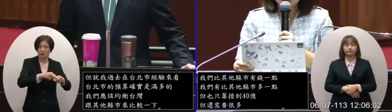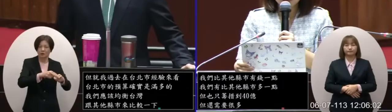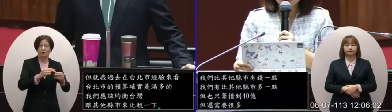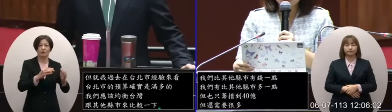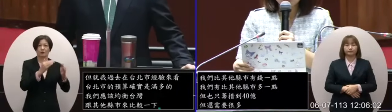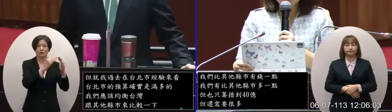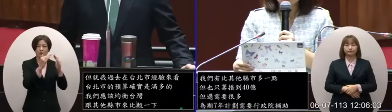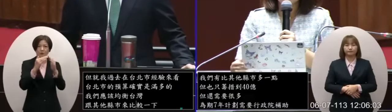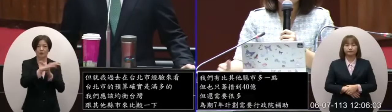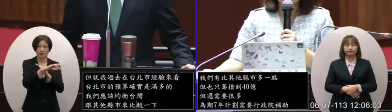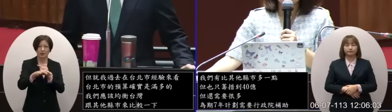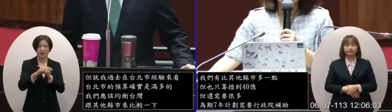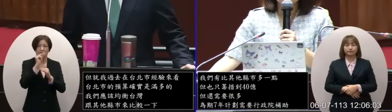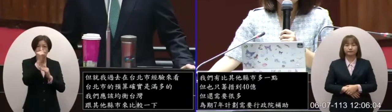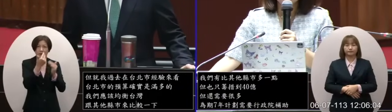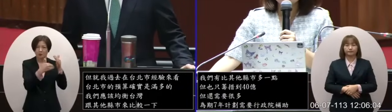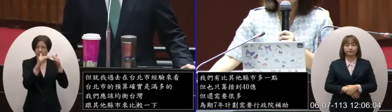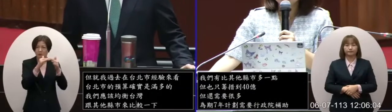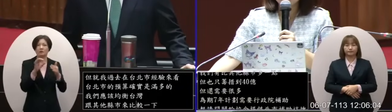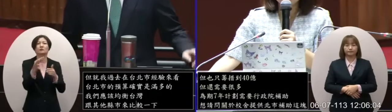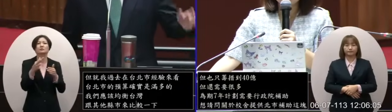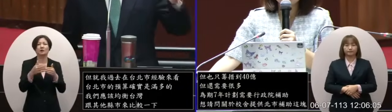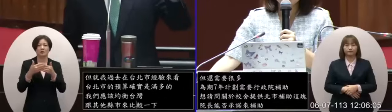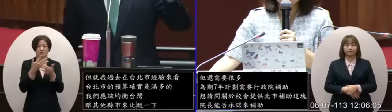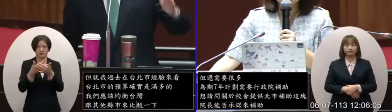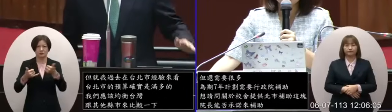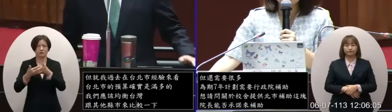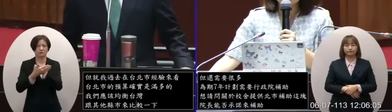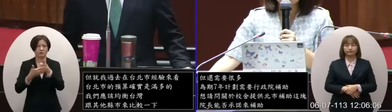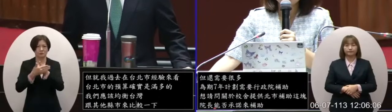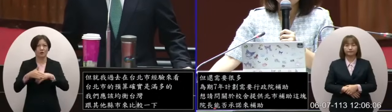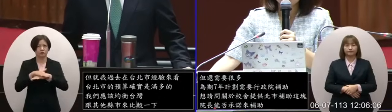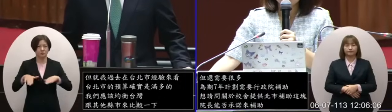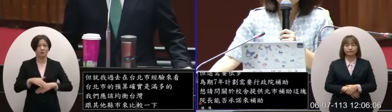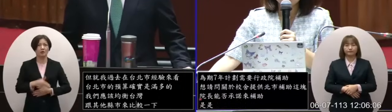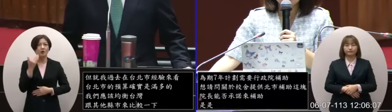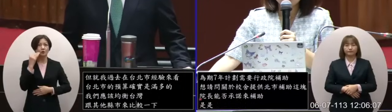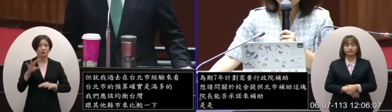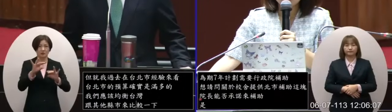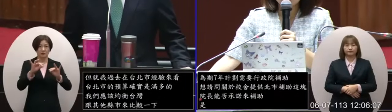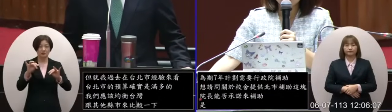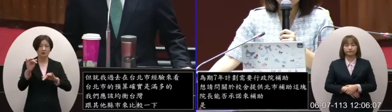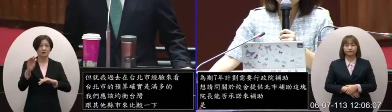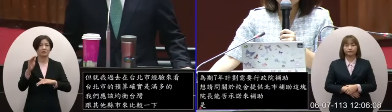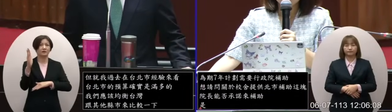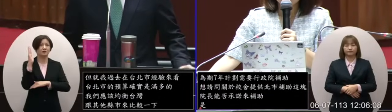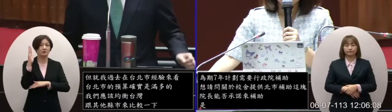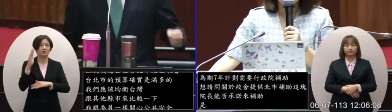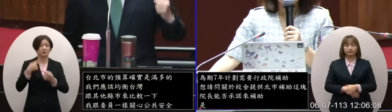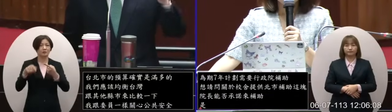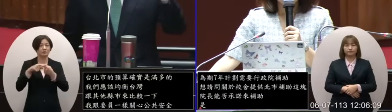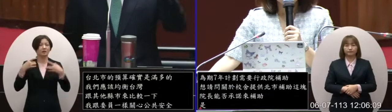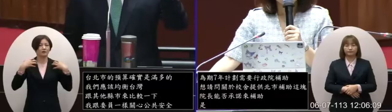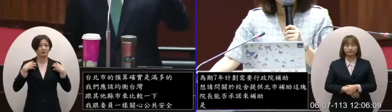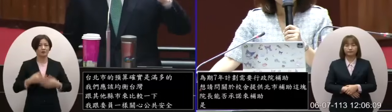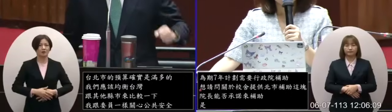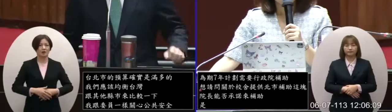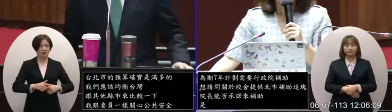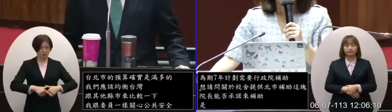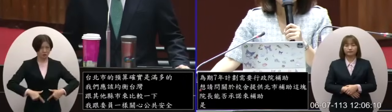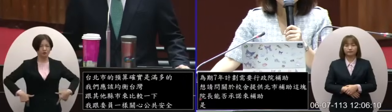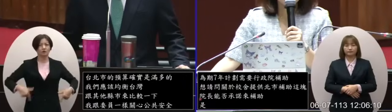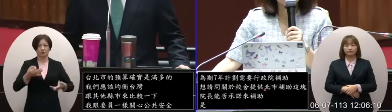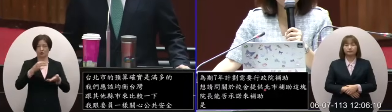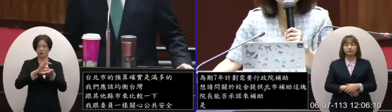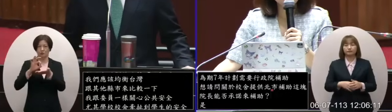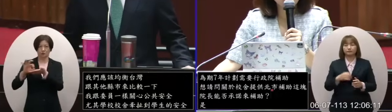校的校舍又牵涉到学生的安全， 是， 但是如果是属于地方自治事项，我还是认为地方政府应该勇敢地负担起这